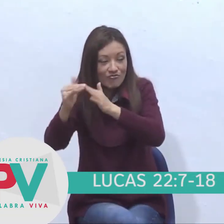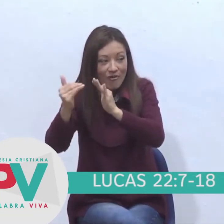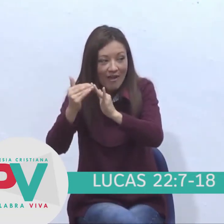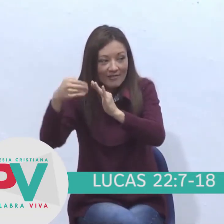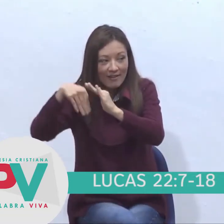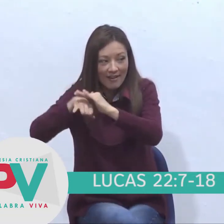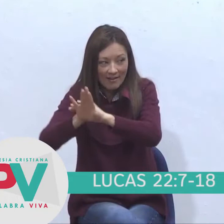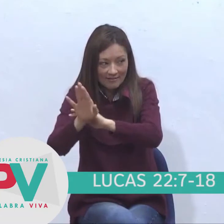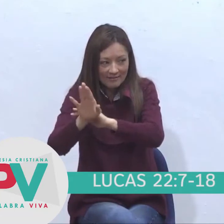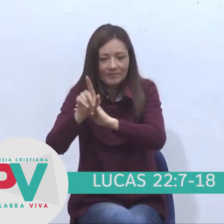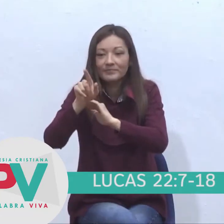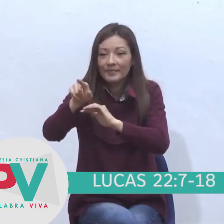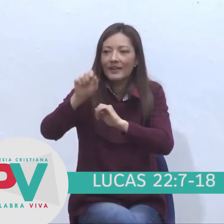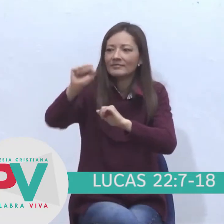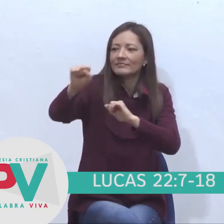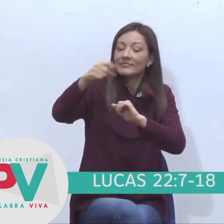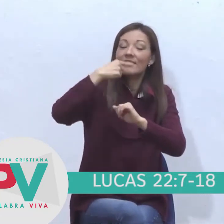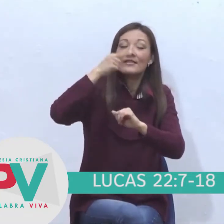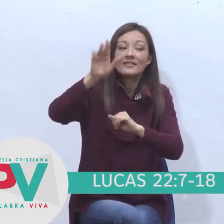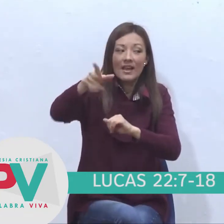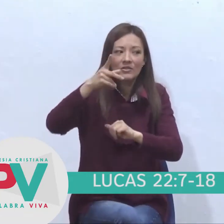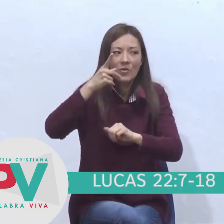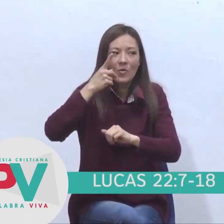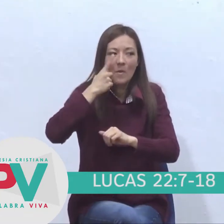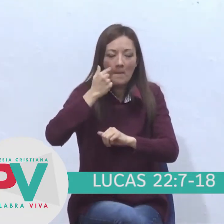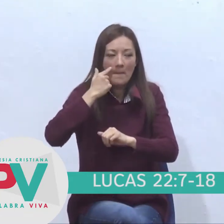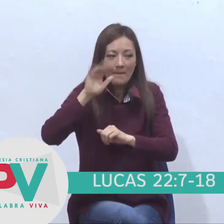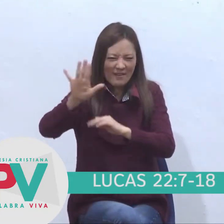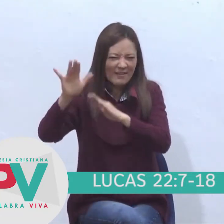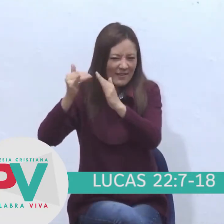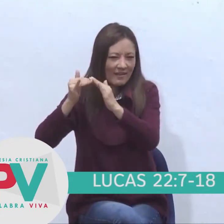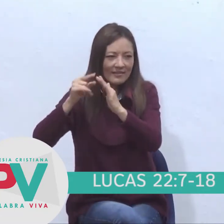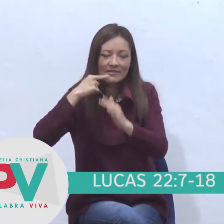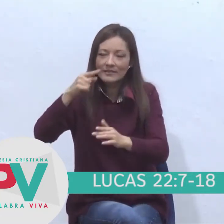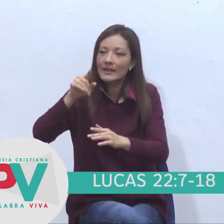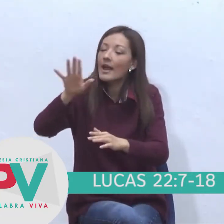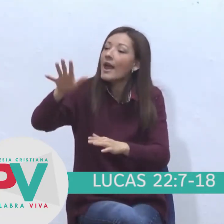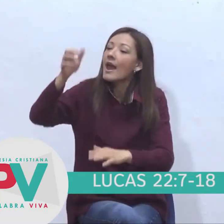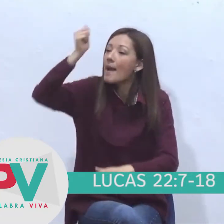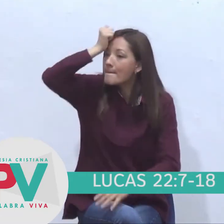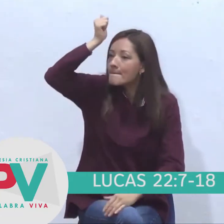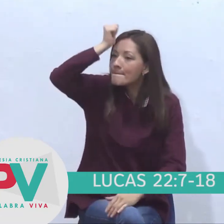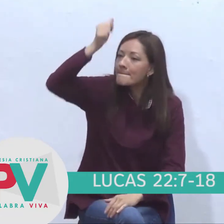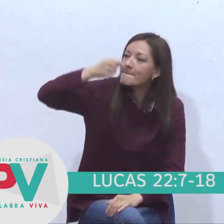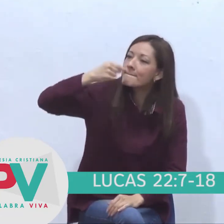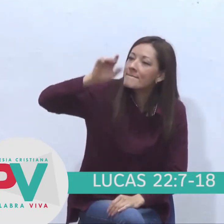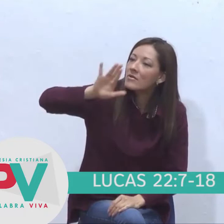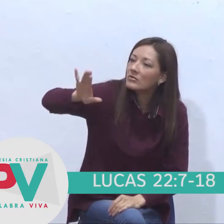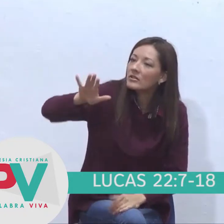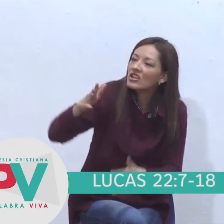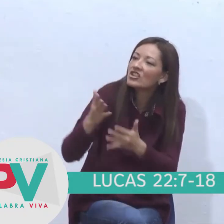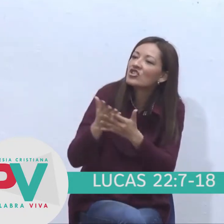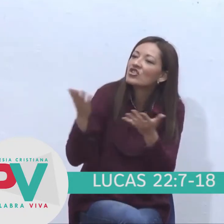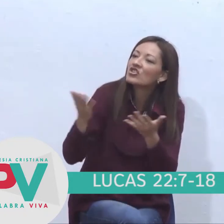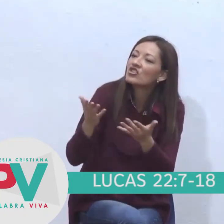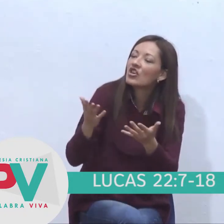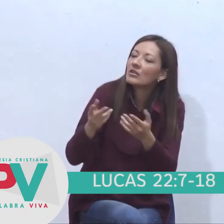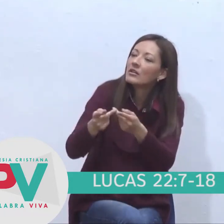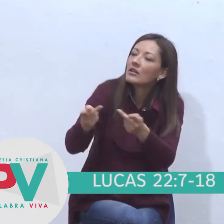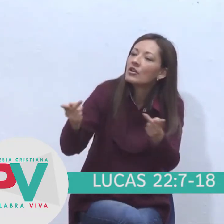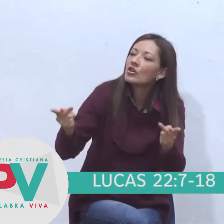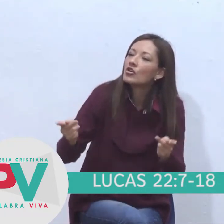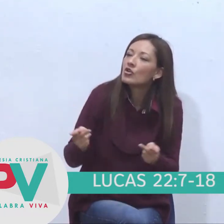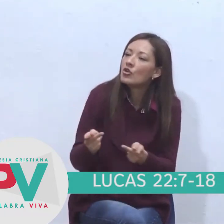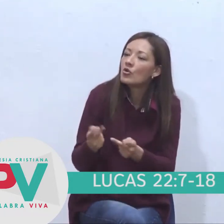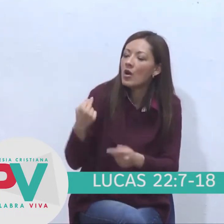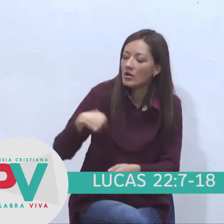entrare, y decid al padre de familia de esta casa: el maestro te dice, ¿dónde está el aposento donde he